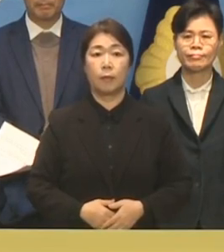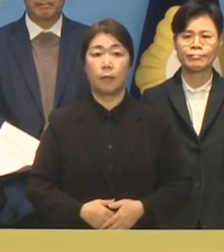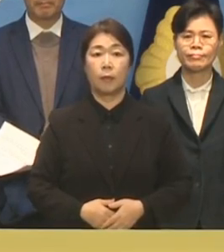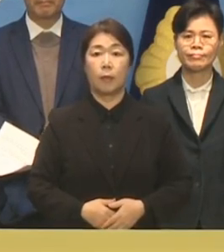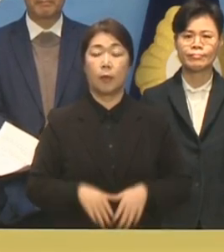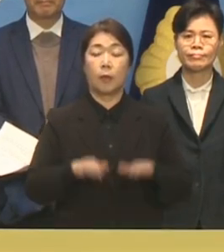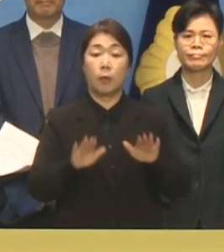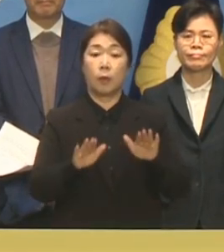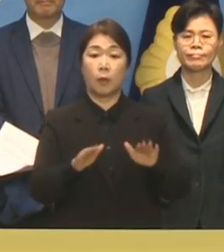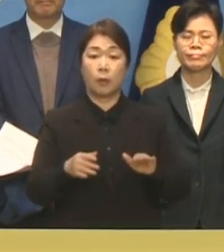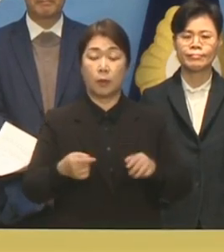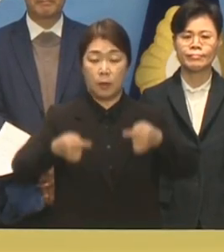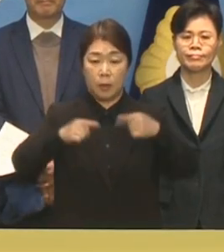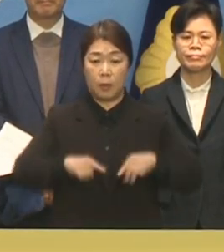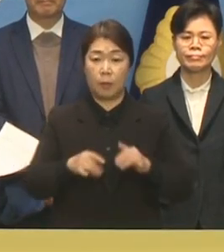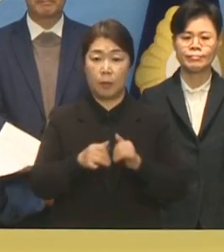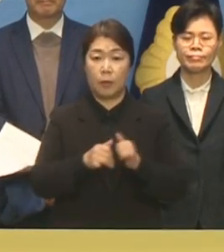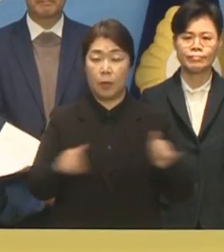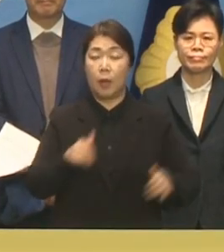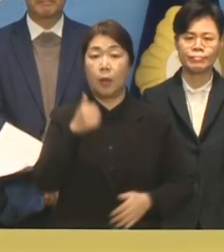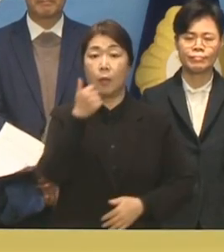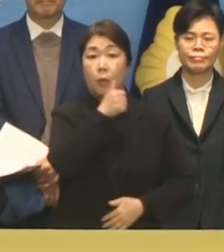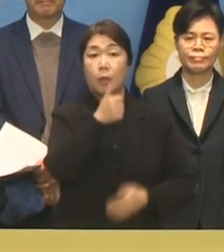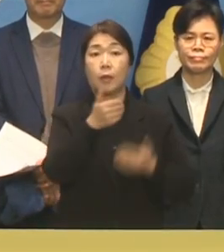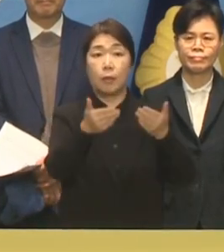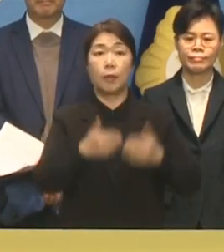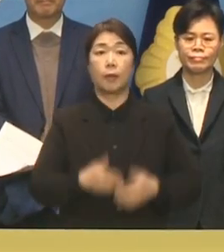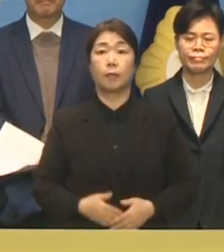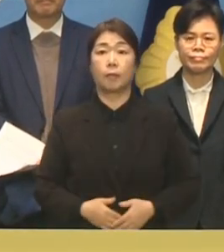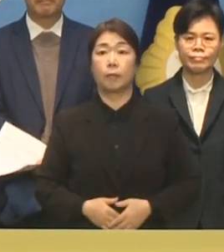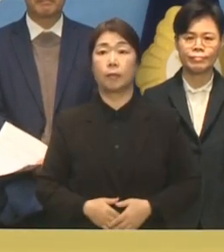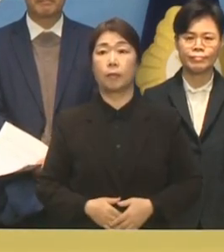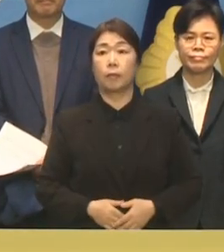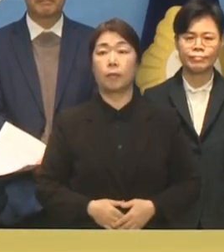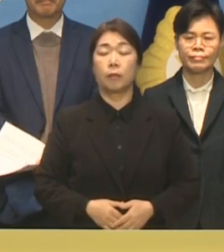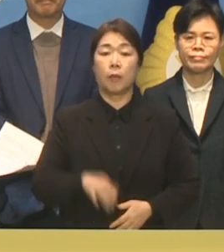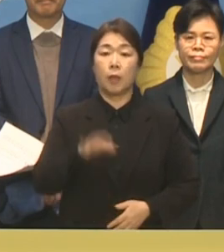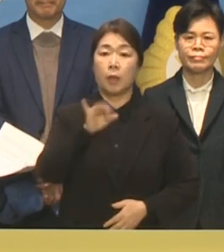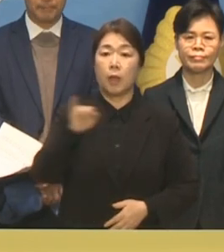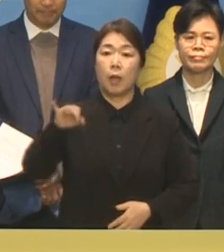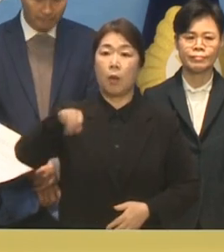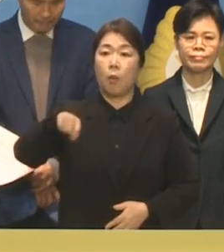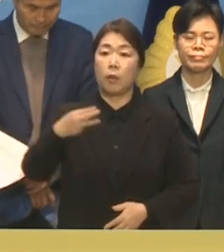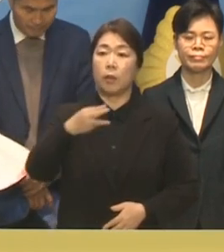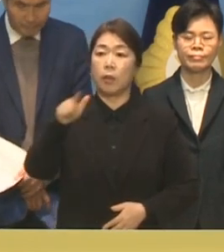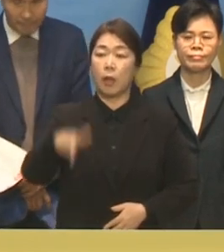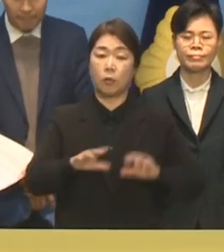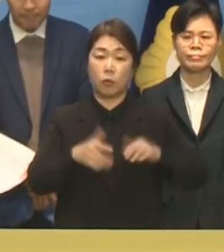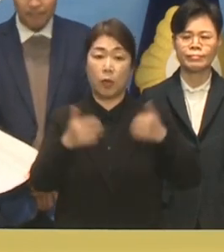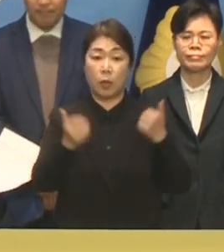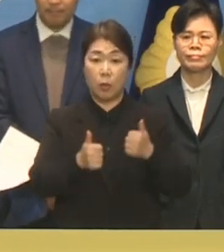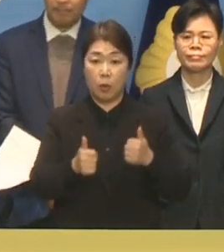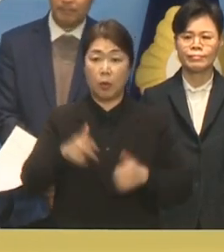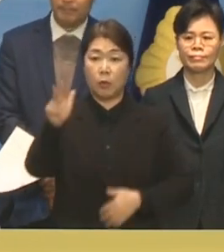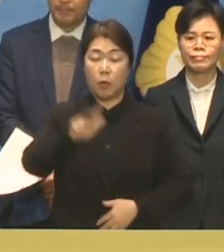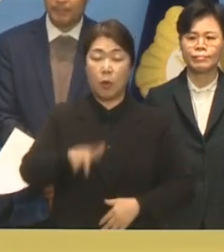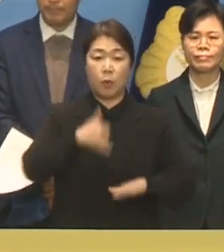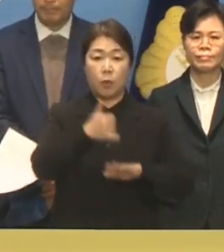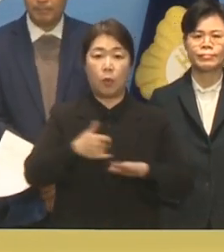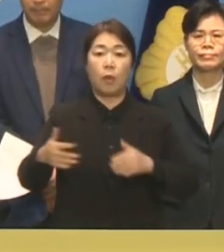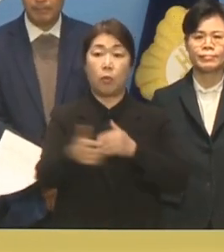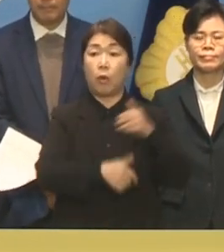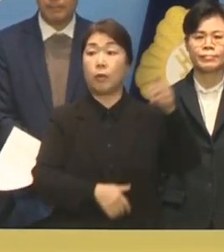우선 참석하신 분들을 좀 소개 올리겠습니다. 이원택 더불어민주당 국회의원